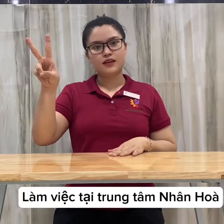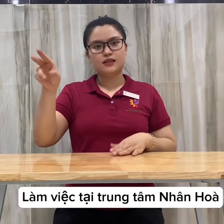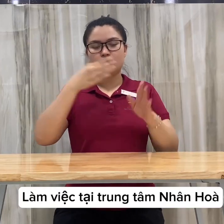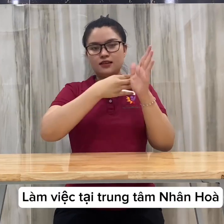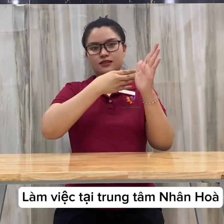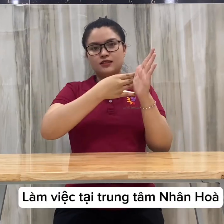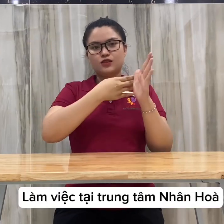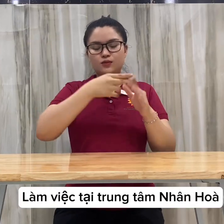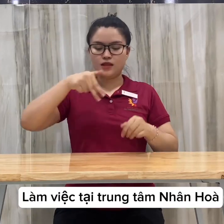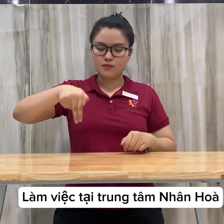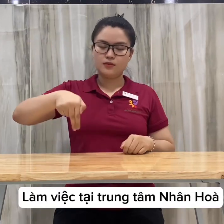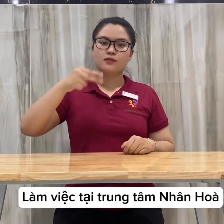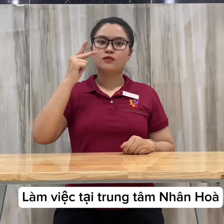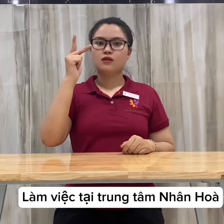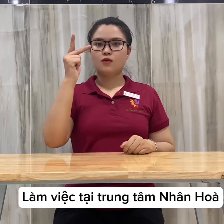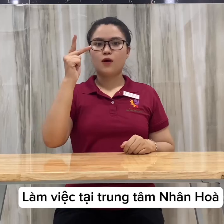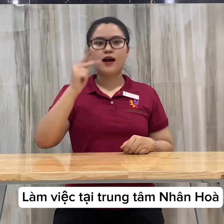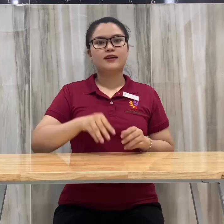làm việc tại Trung tâm Nhân Hòa.